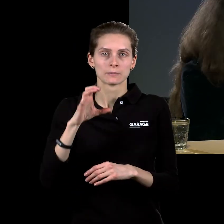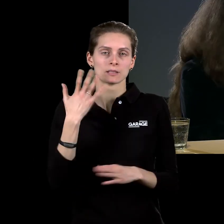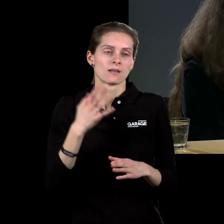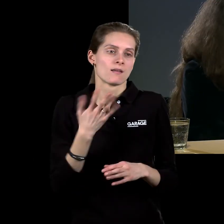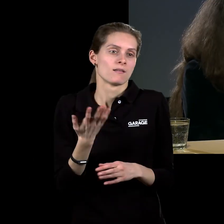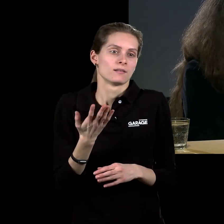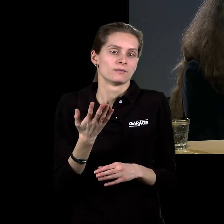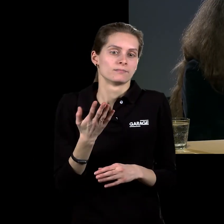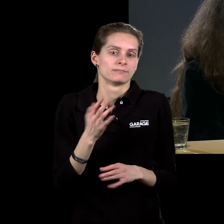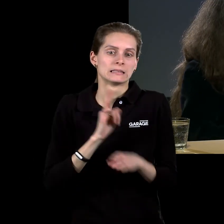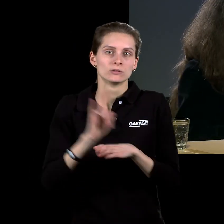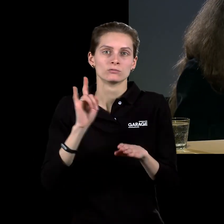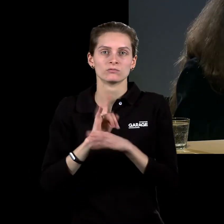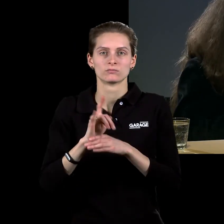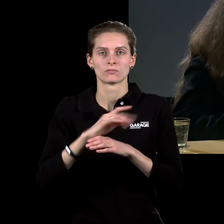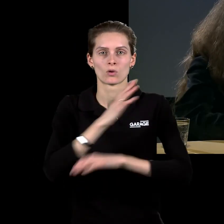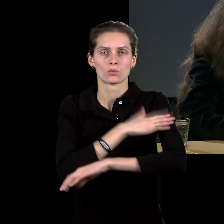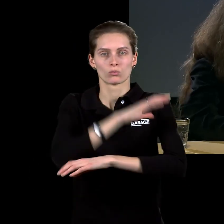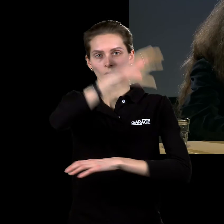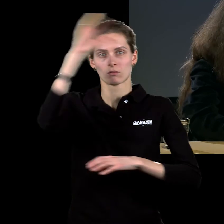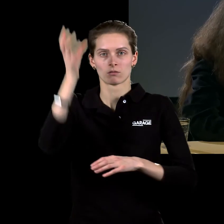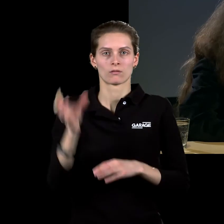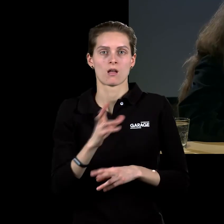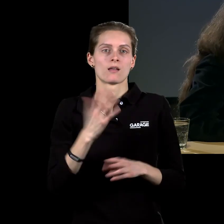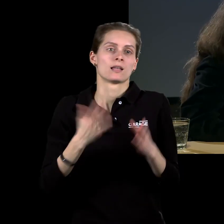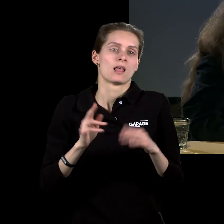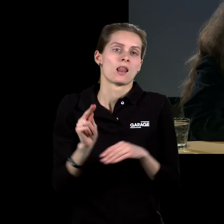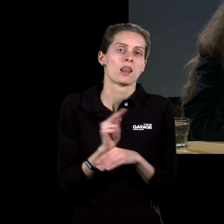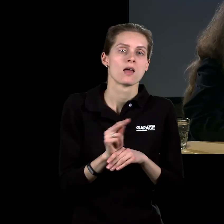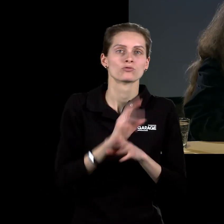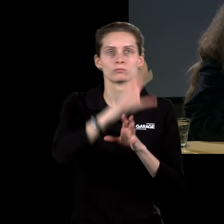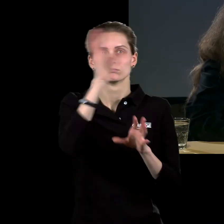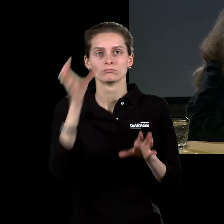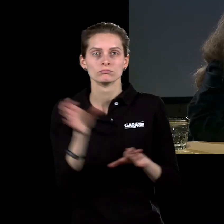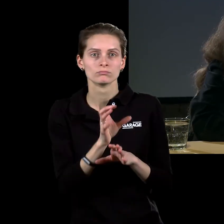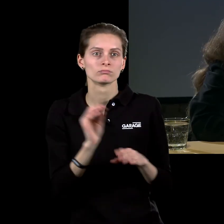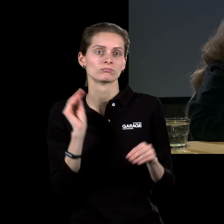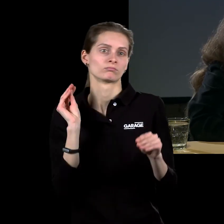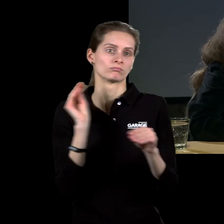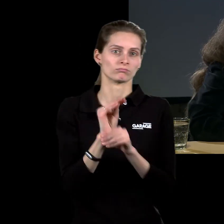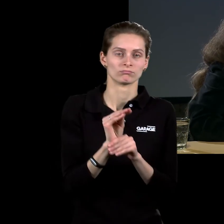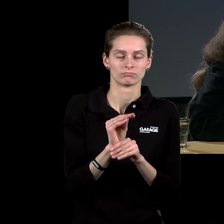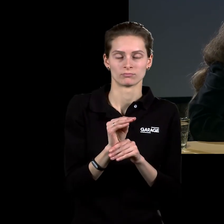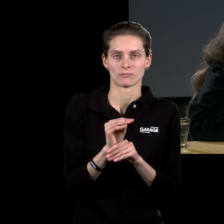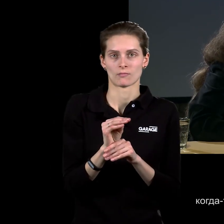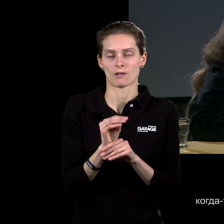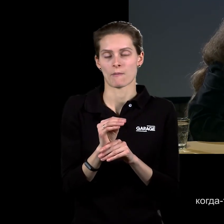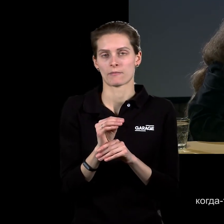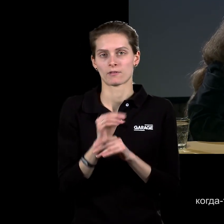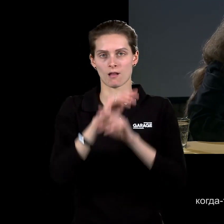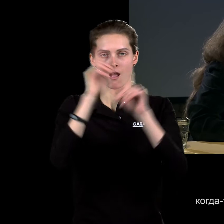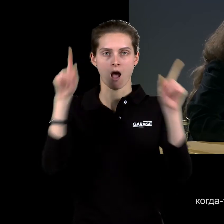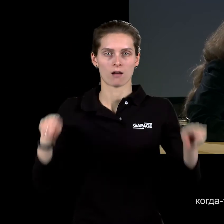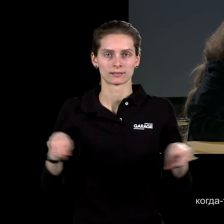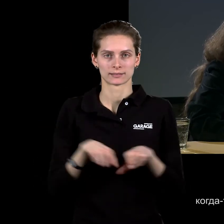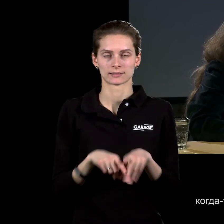медицинский какой-то протез, да, или какое-то лечебное устройство, которое приделано к этой самой, к этой картине, к этому